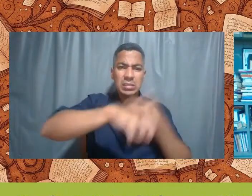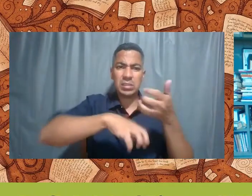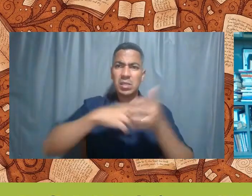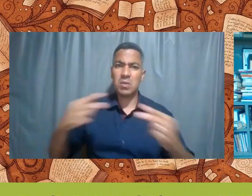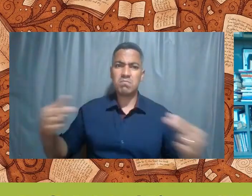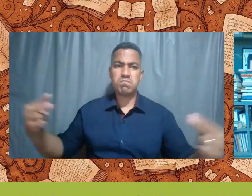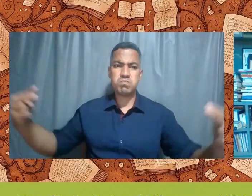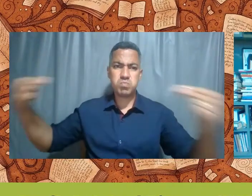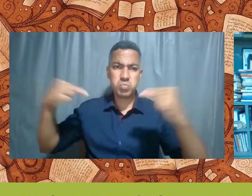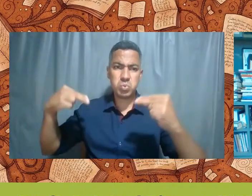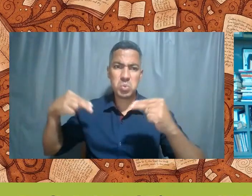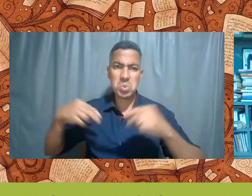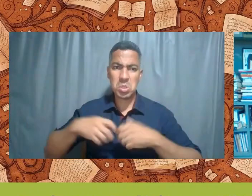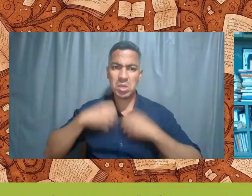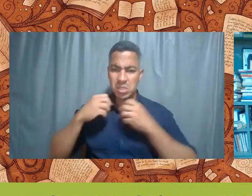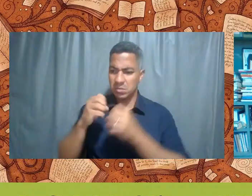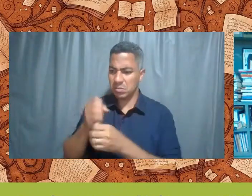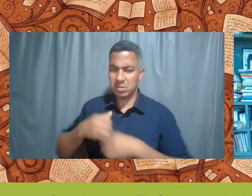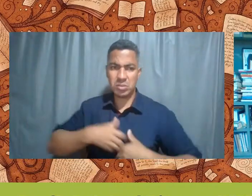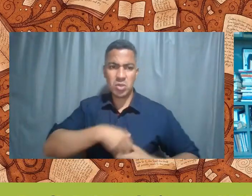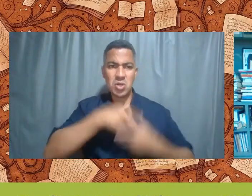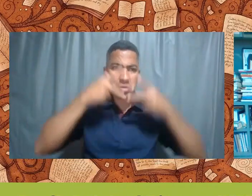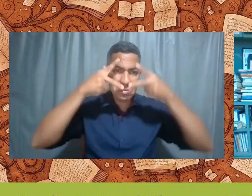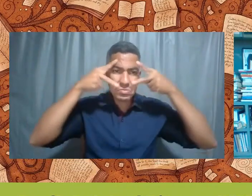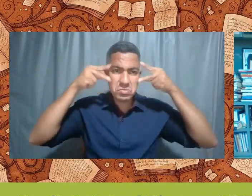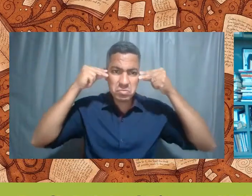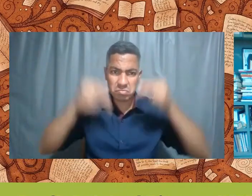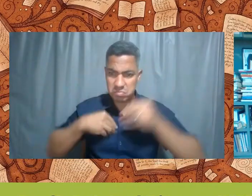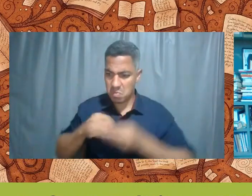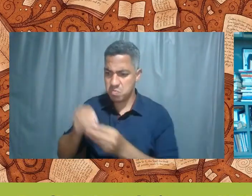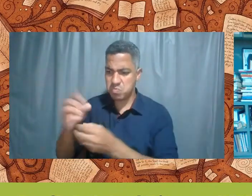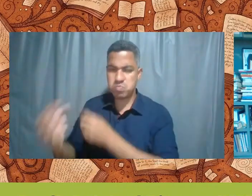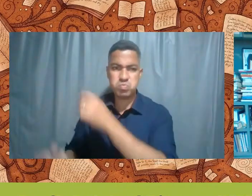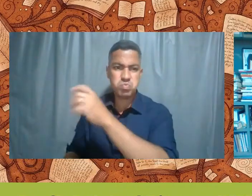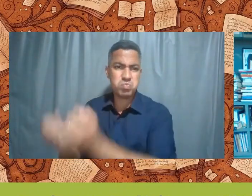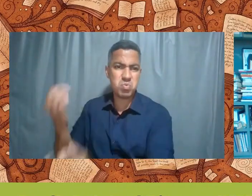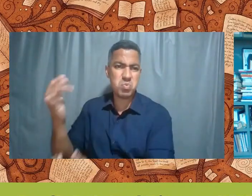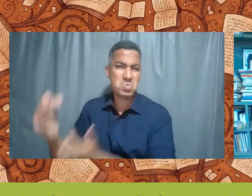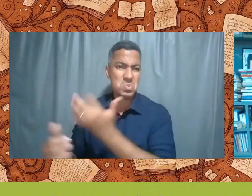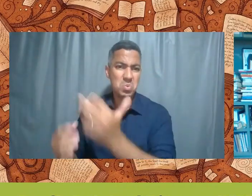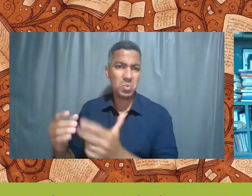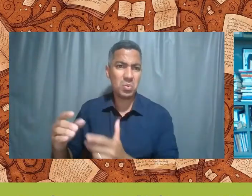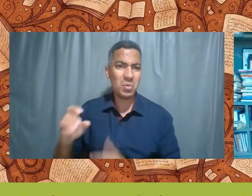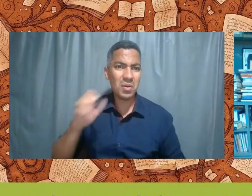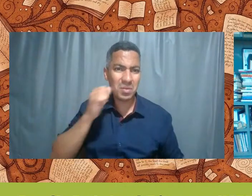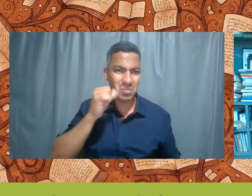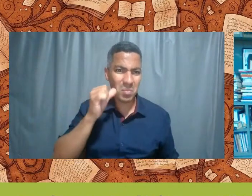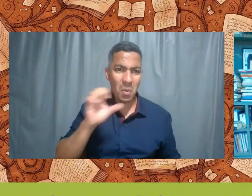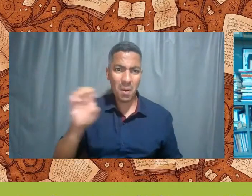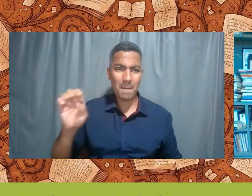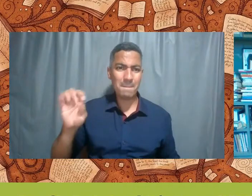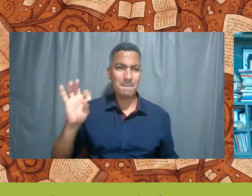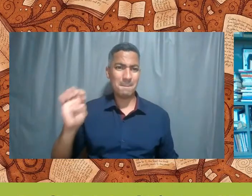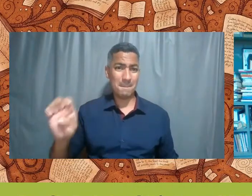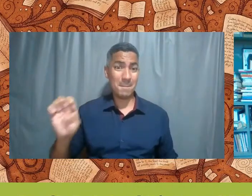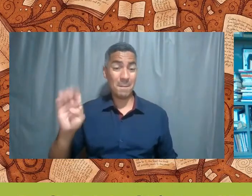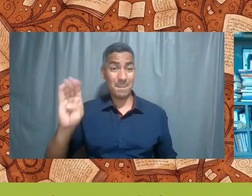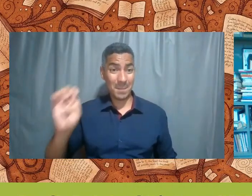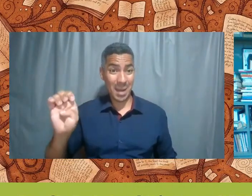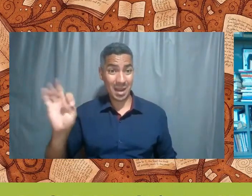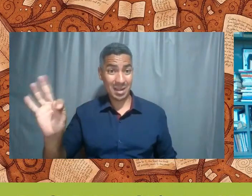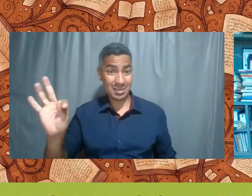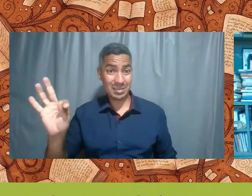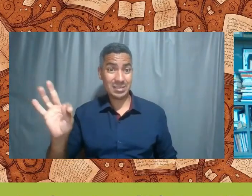desse gesto simbólico e ritual, né, da Betty Friedman, né, que marcou, né,